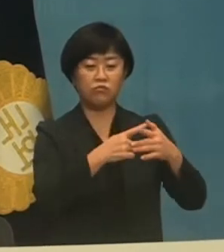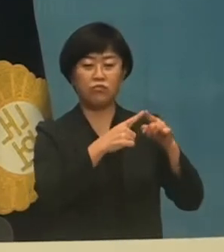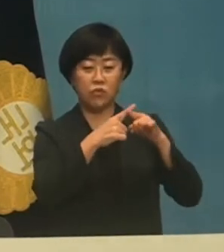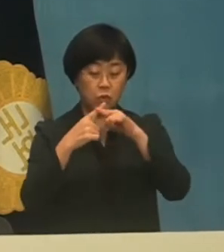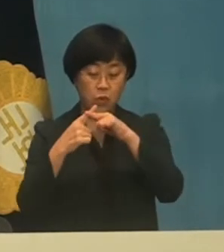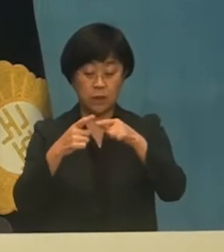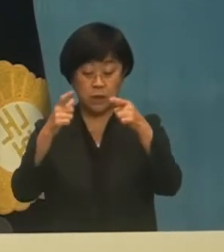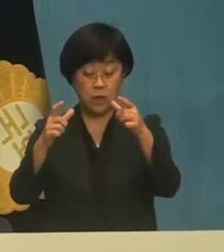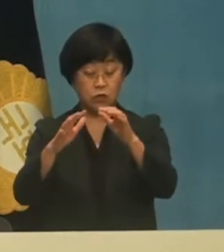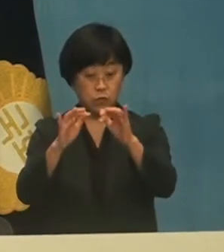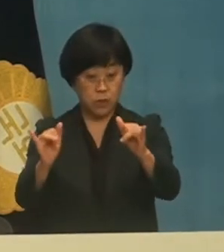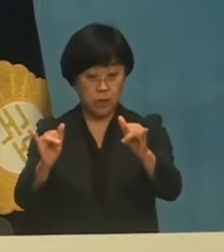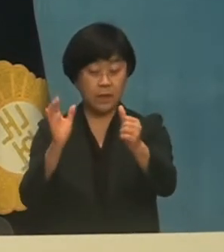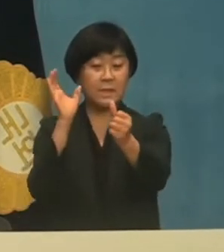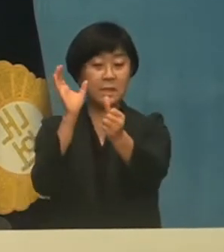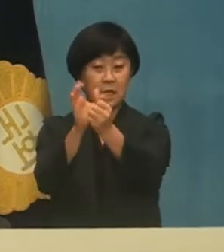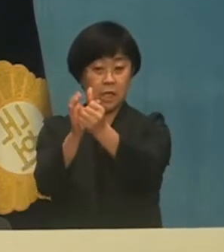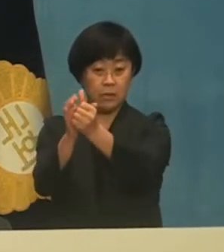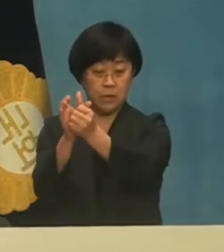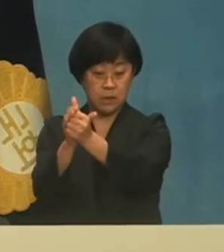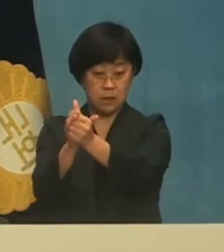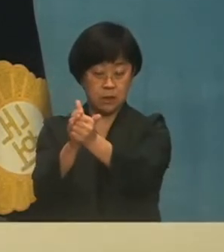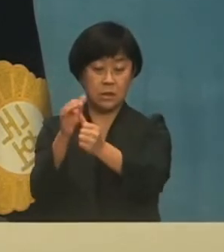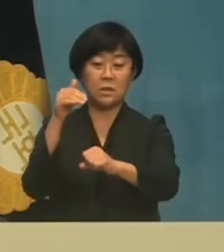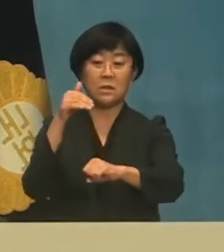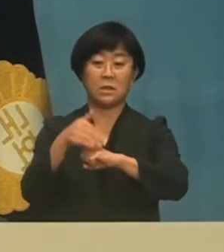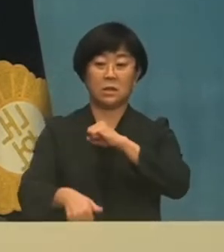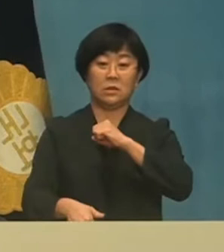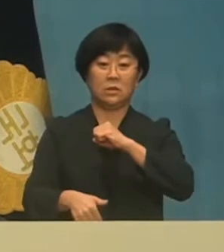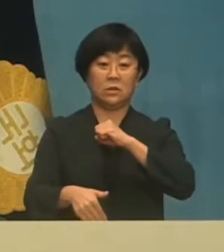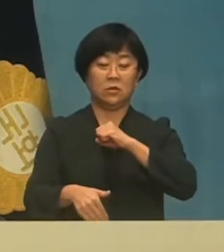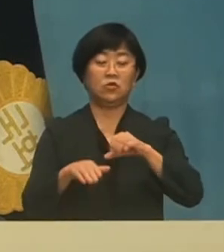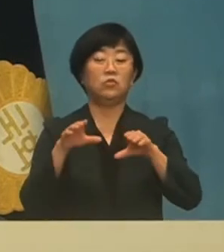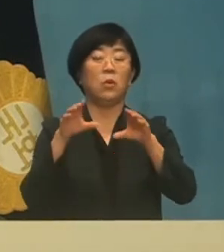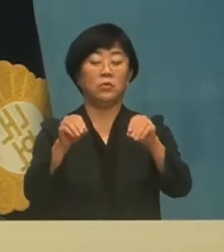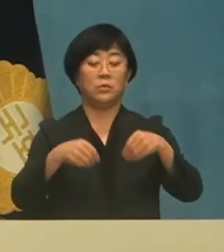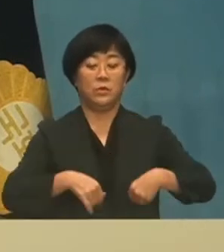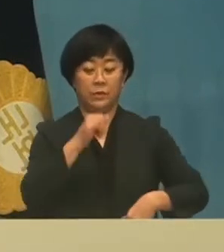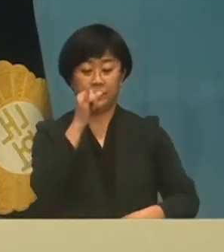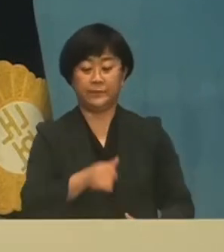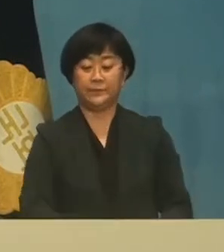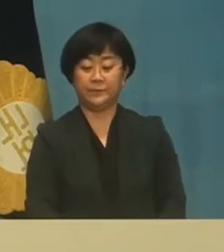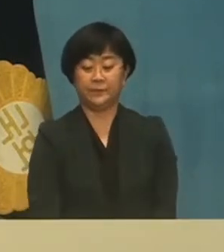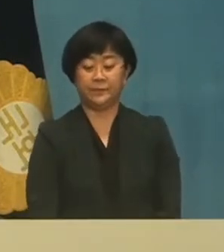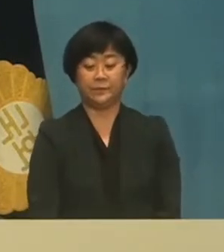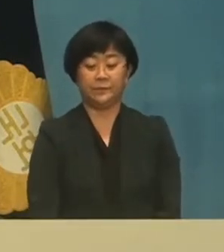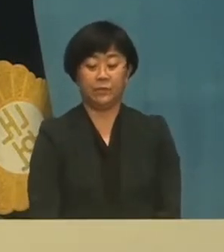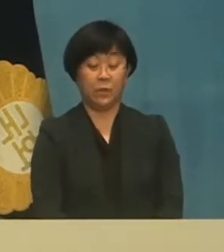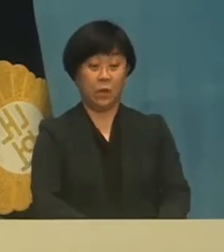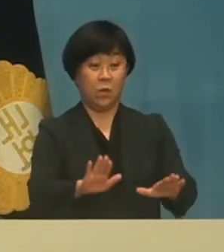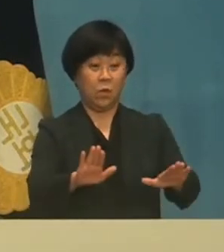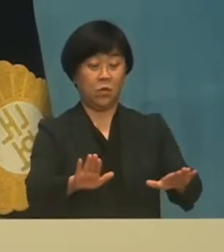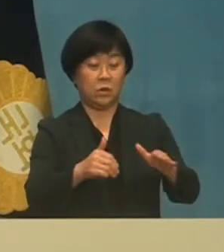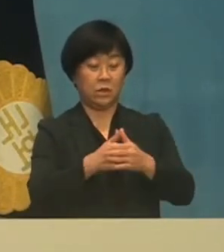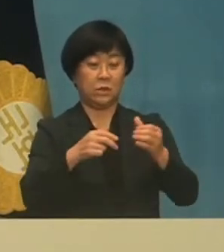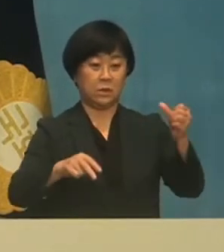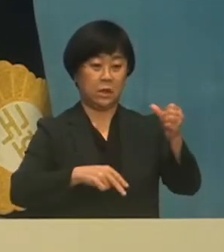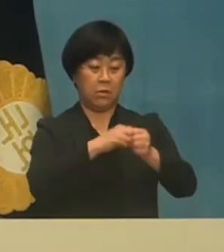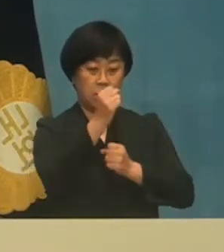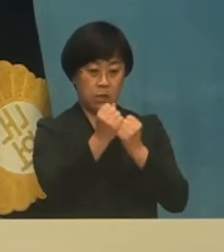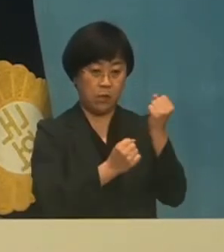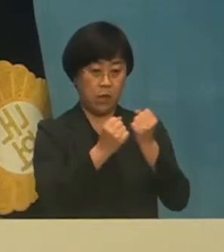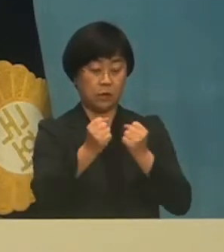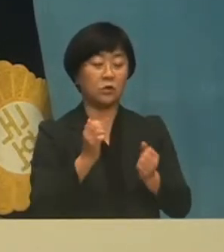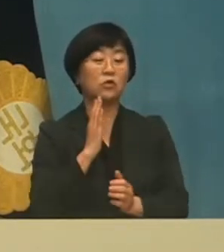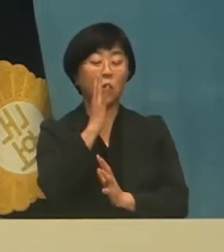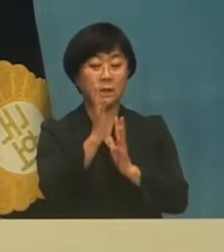지역 주민들에게 책임을 전가하는 방식은 중단되어야 합니다. 오늘 기자회견은